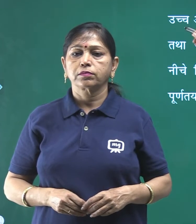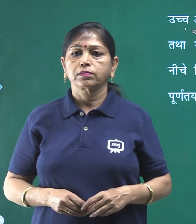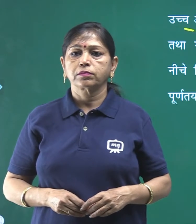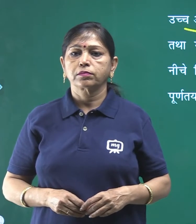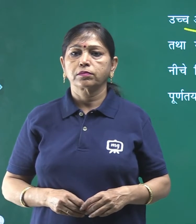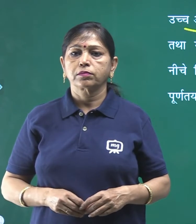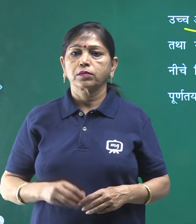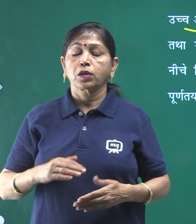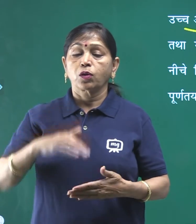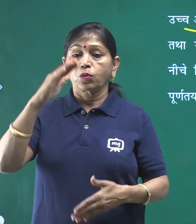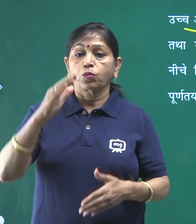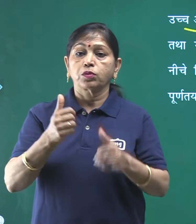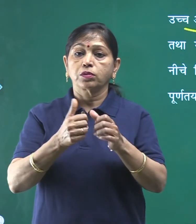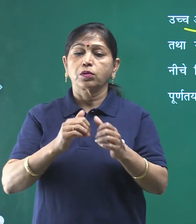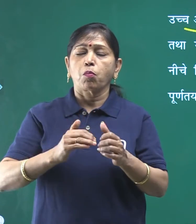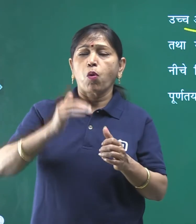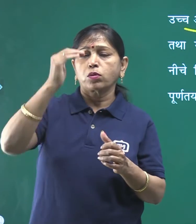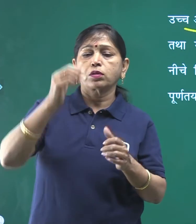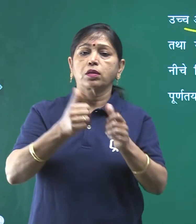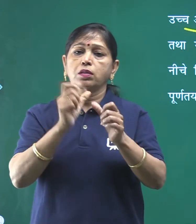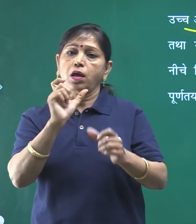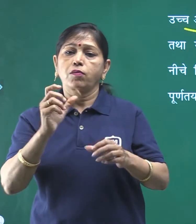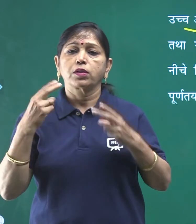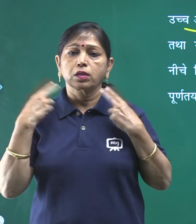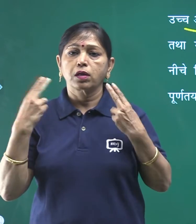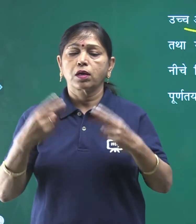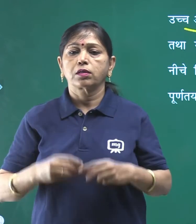उच्च आवृत्ति के कारण